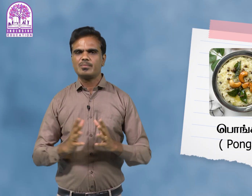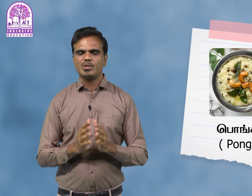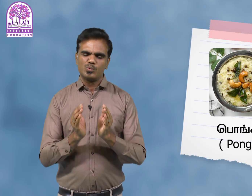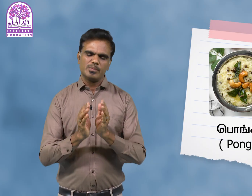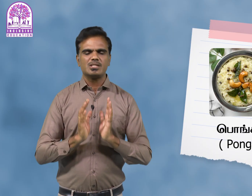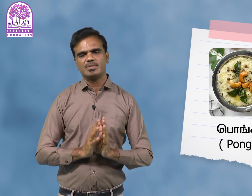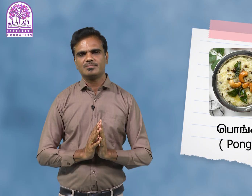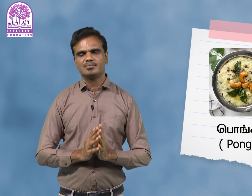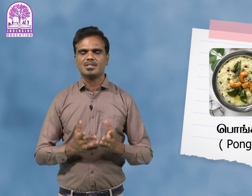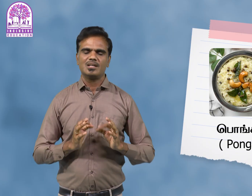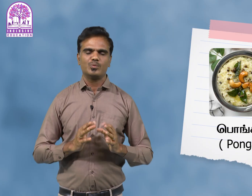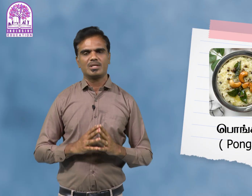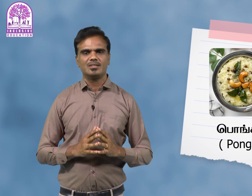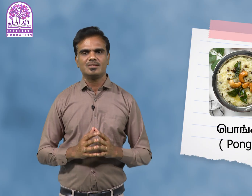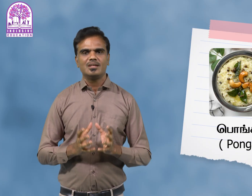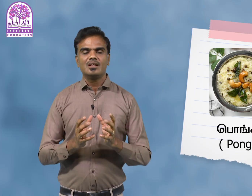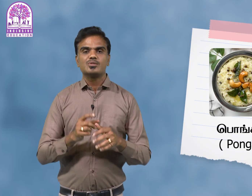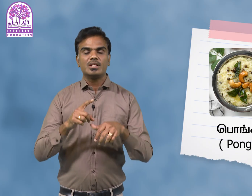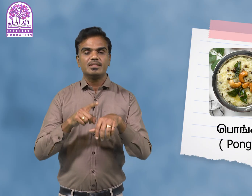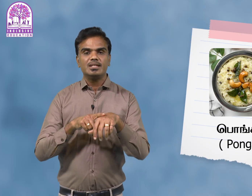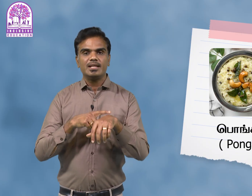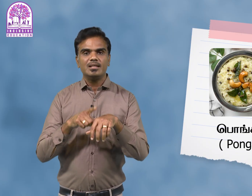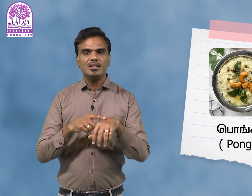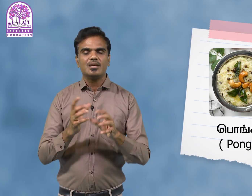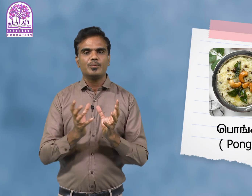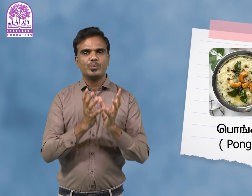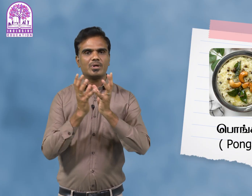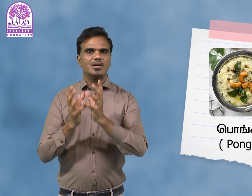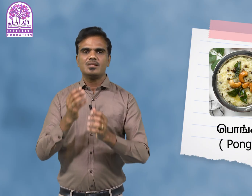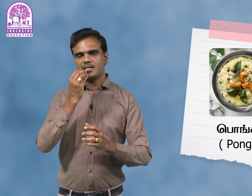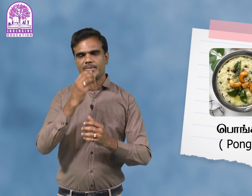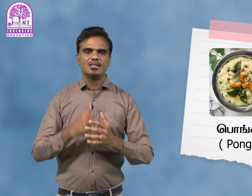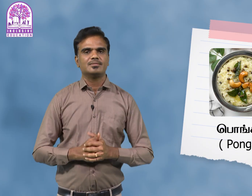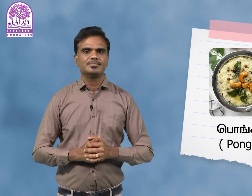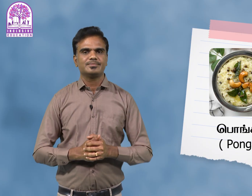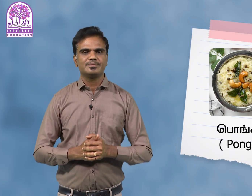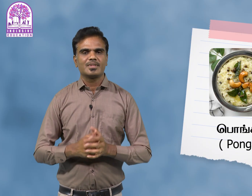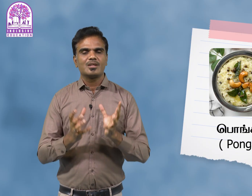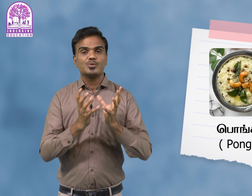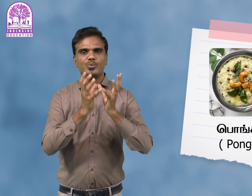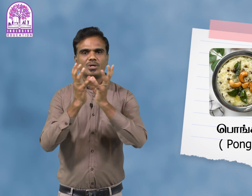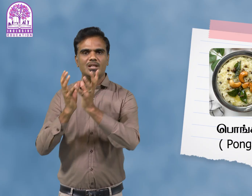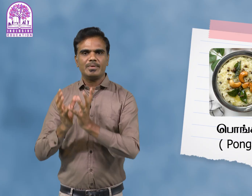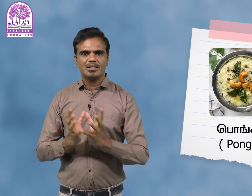சாப்பிடல, கொஞ்சமாக சாப்பிட்டேன். ஓகே. ஸோ அது வந்து நெய் பொங்கல் சாப்பிட்டேன். ஸோ பொங்கல் அப்படிங்கிறதுக்கான